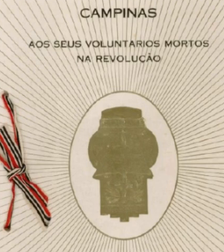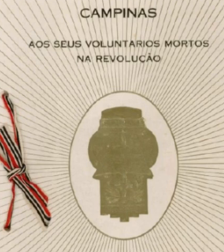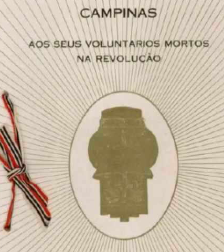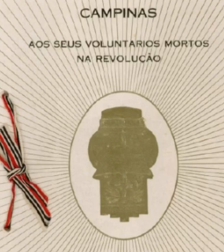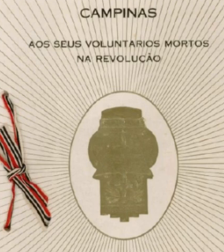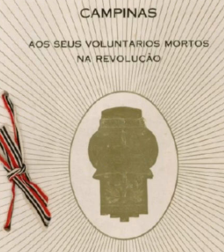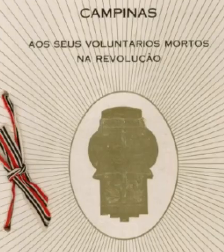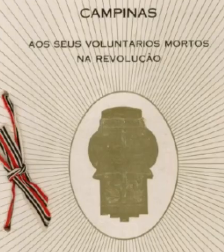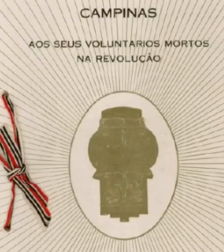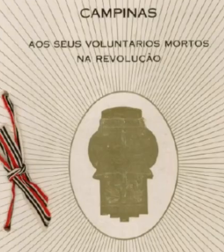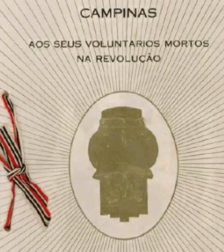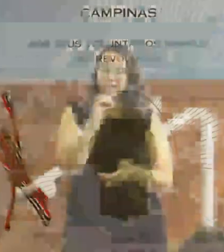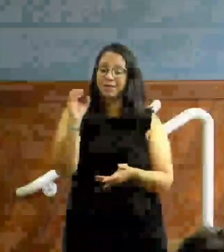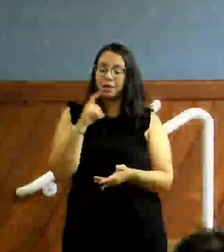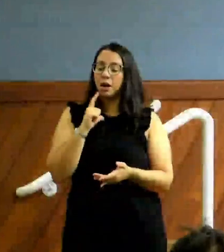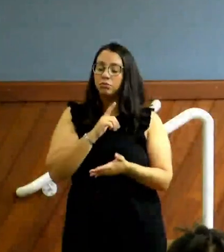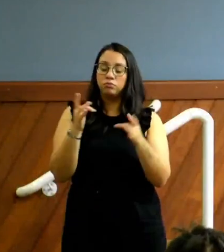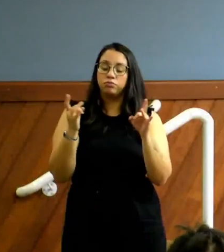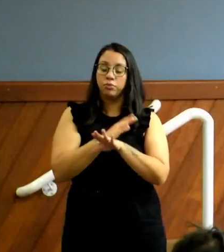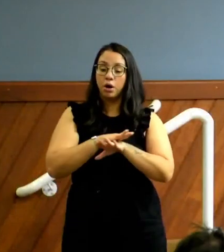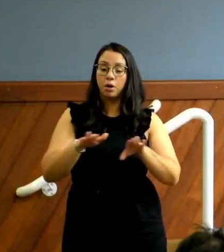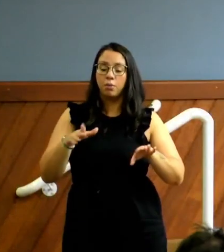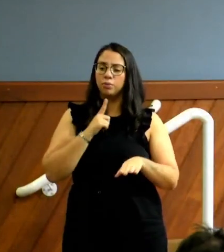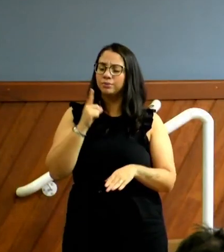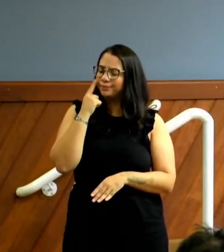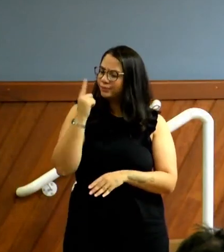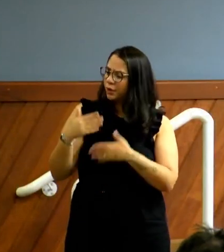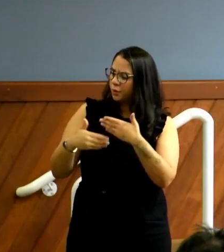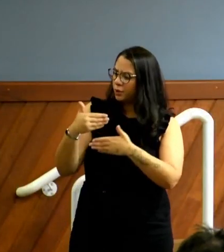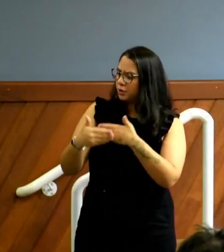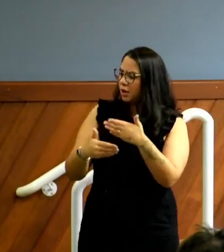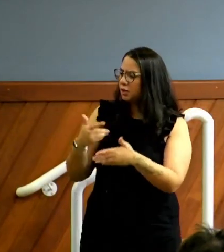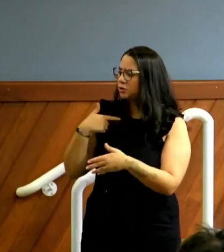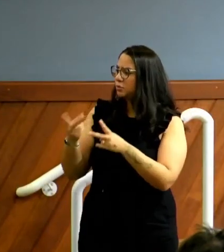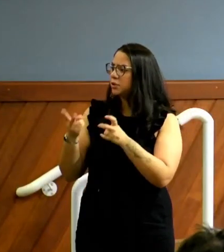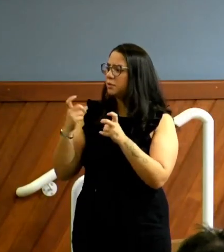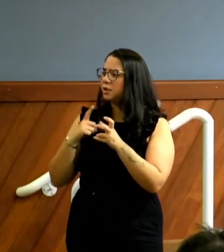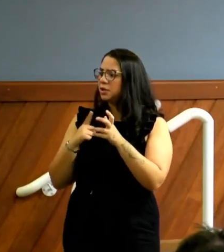300 páginas. Aí eu acabei a digitalização, e aí esse processo gerou